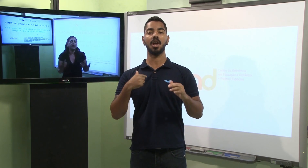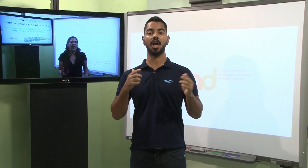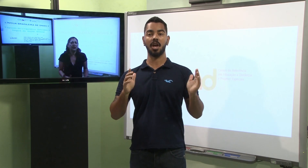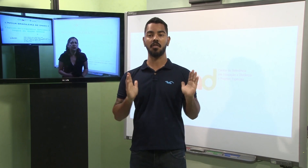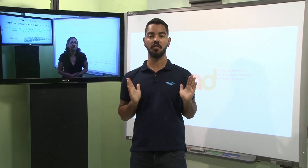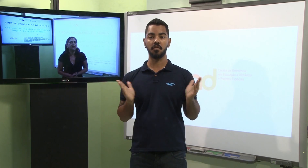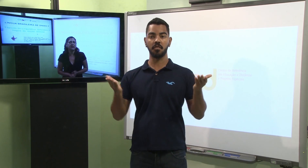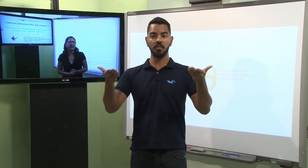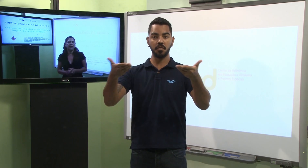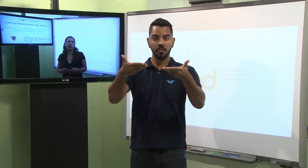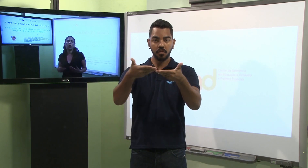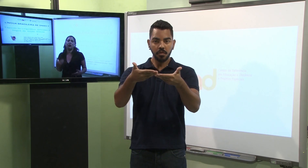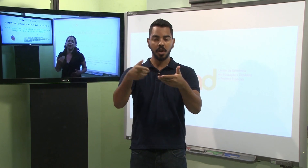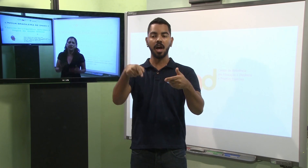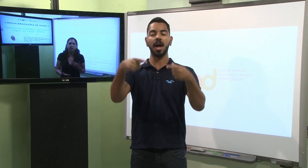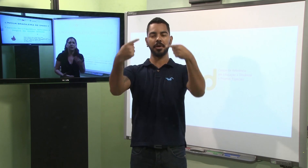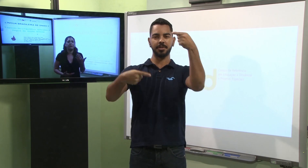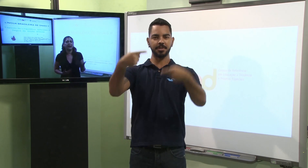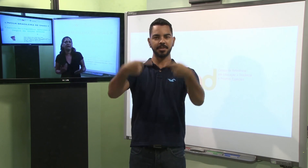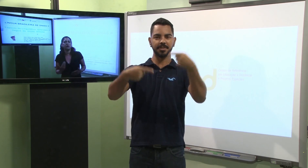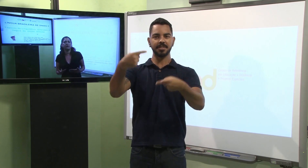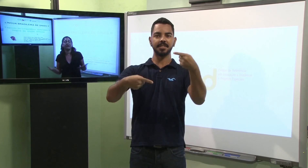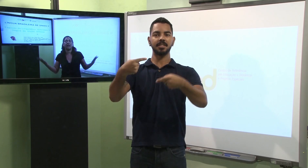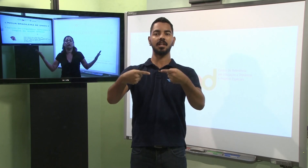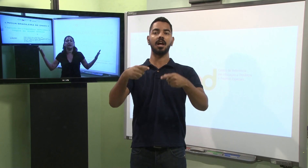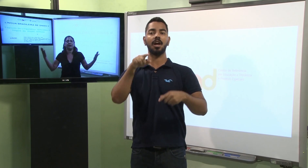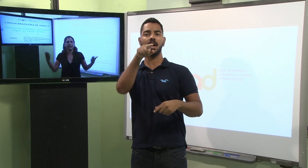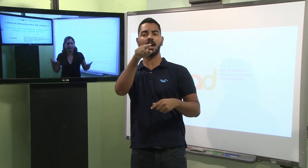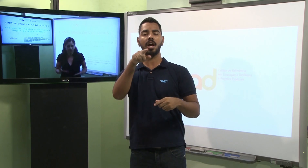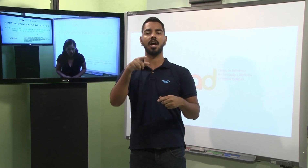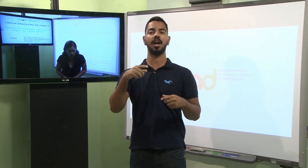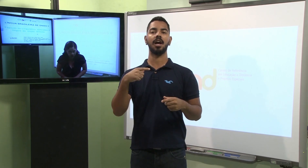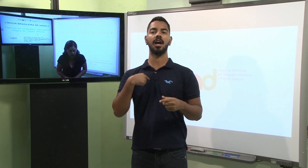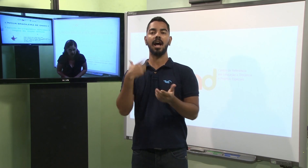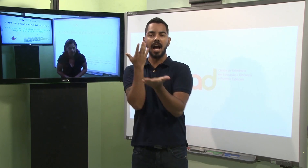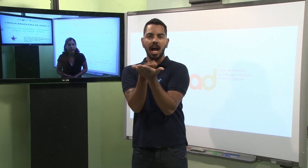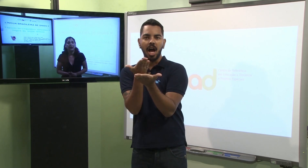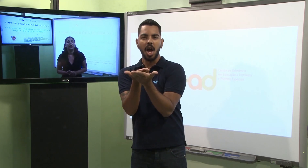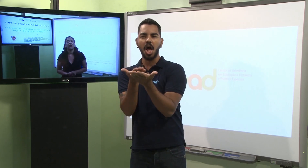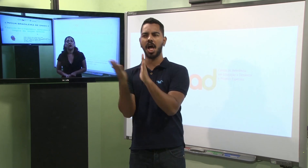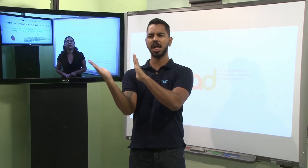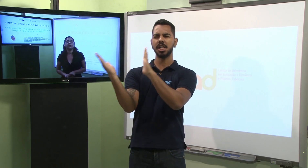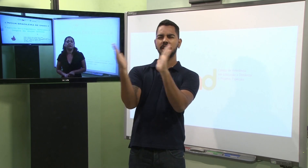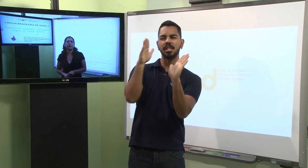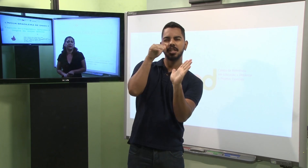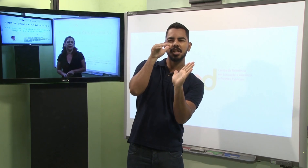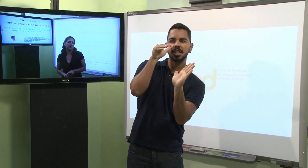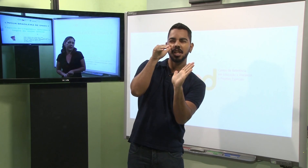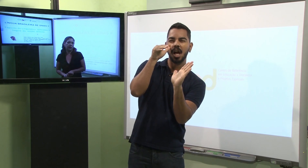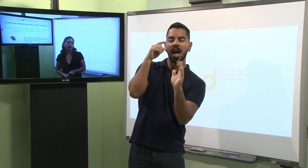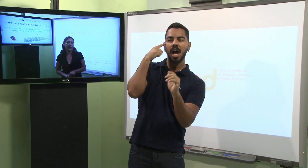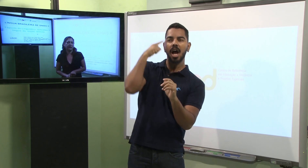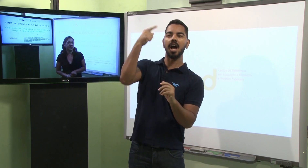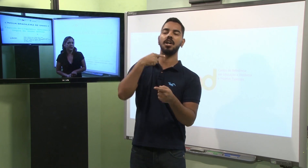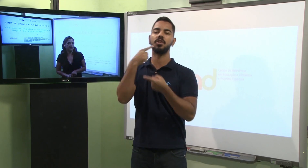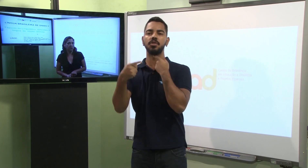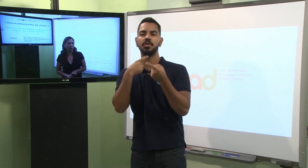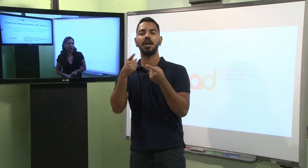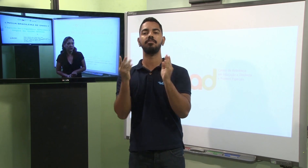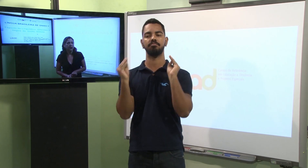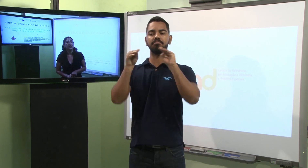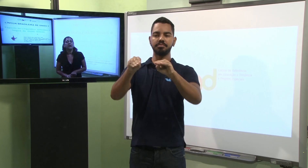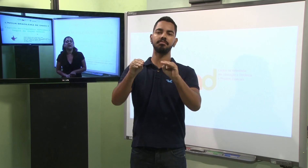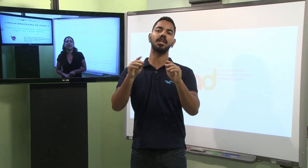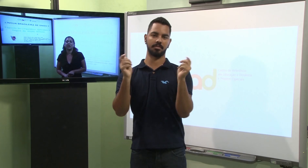a oportunidade de vocês estarem colocando também as dúvidas que acontecem nas videoaulas. Nossa disciplina tem uma carga horária de